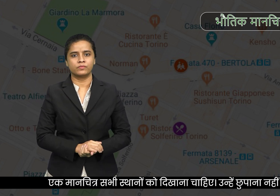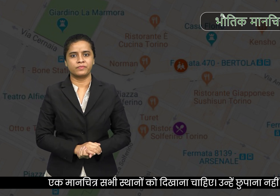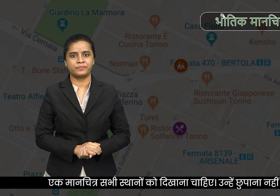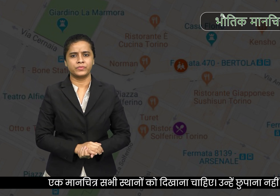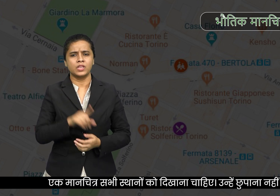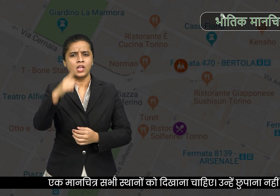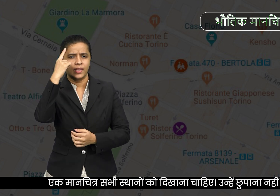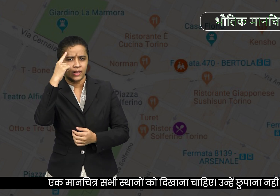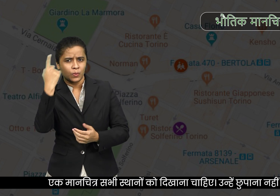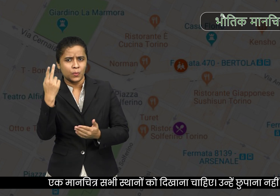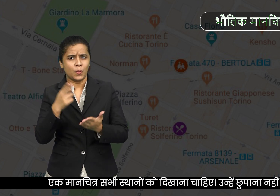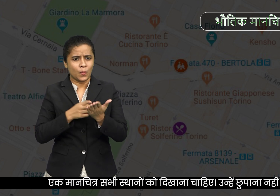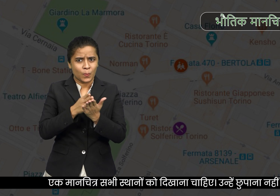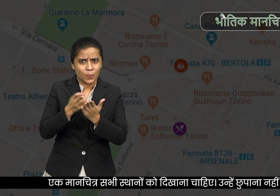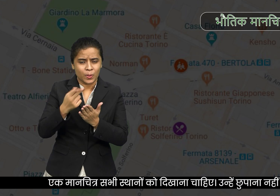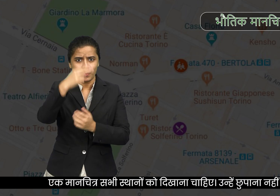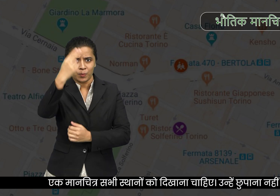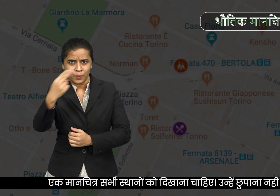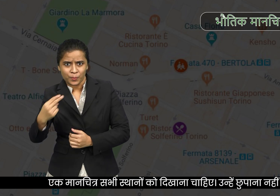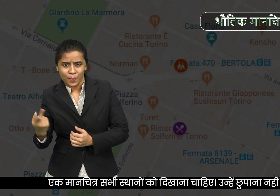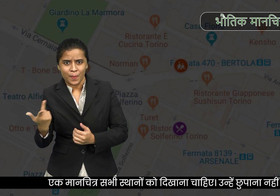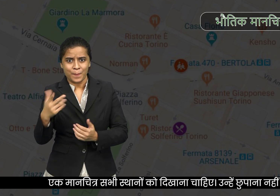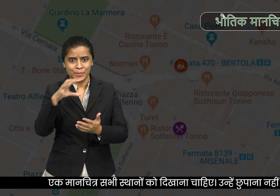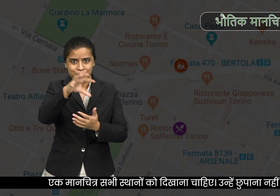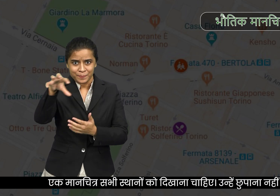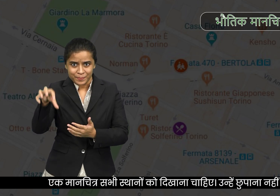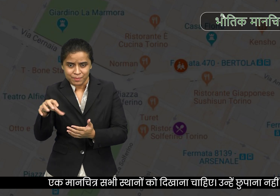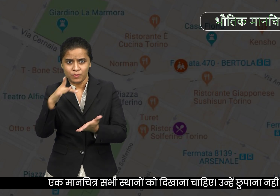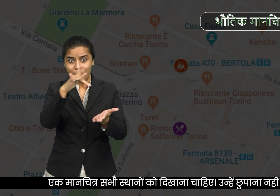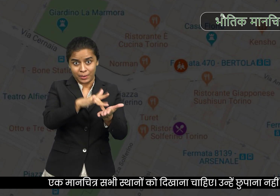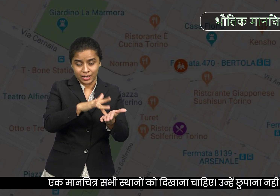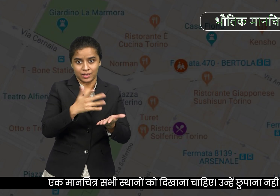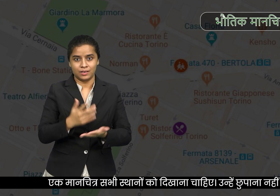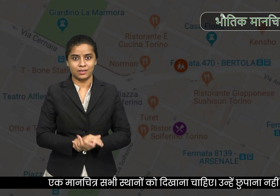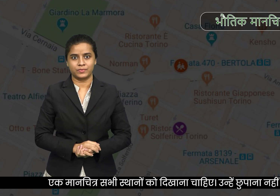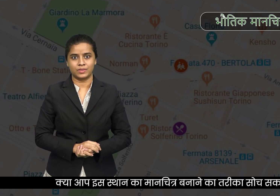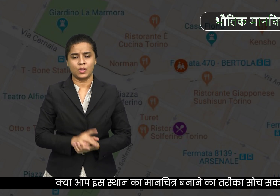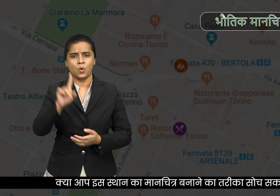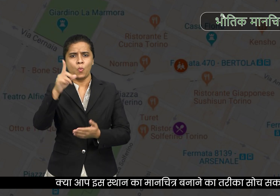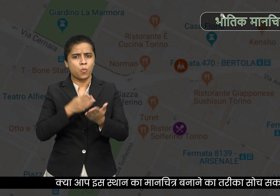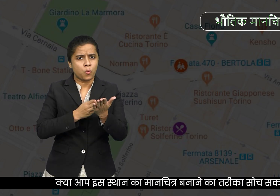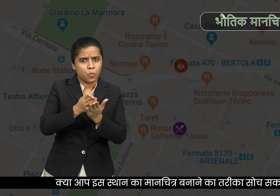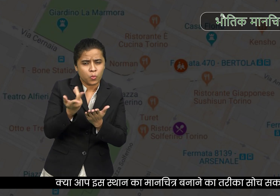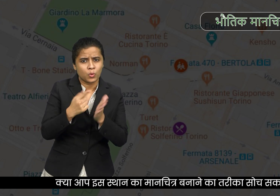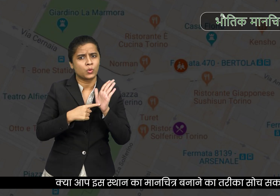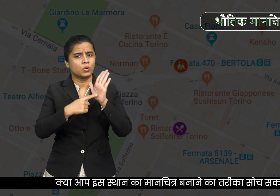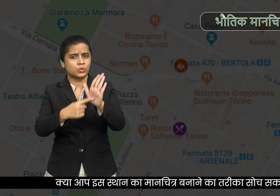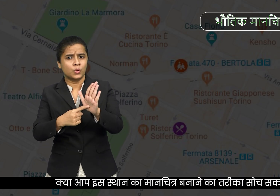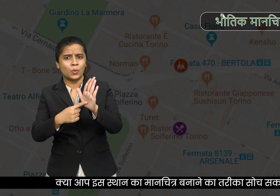एक मानचित्र सभी स्थानों को दिखाना चाहिए, उन्हें छुपाना नहीं चाहिए। क्या आप इस स्थान का